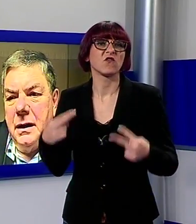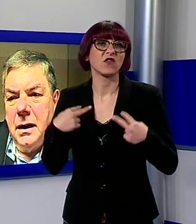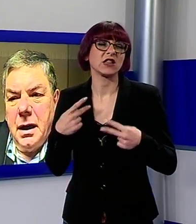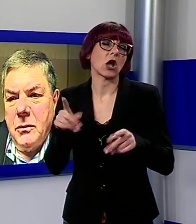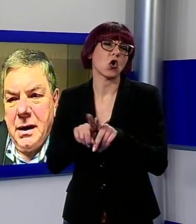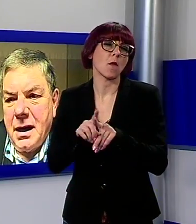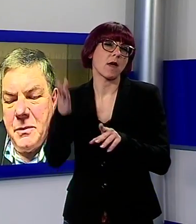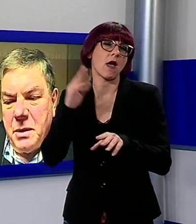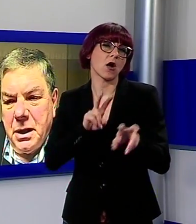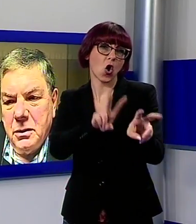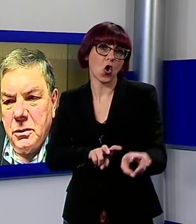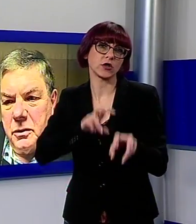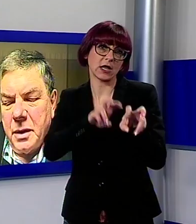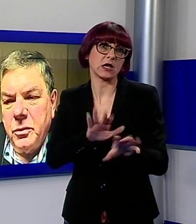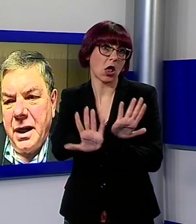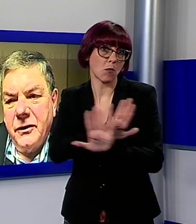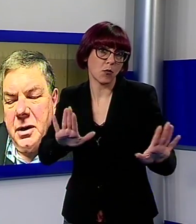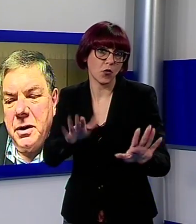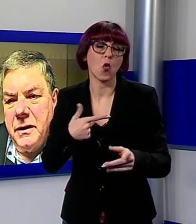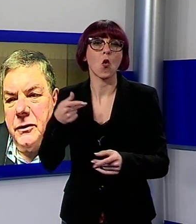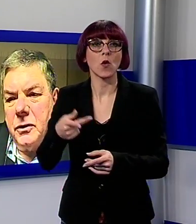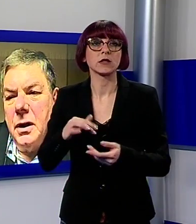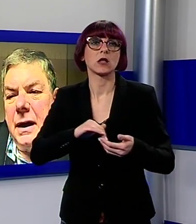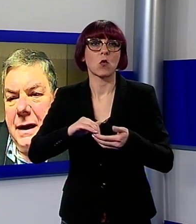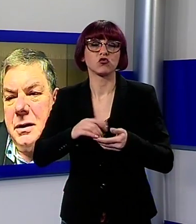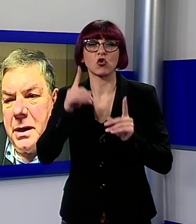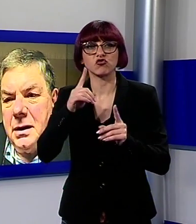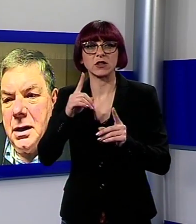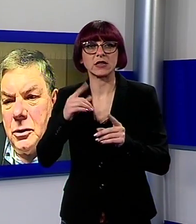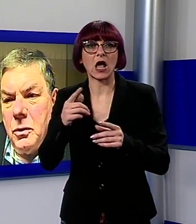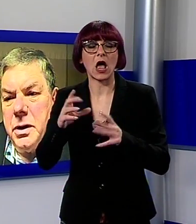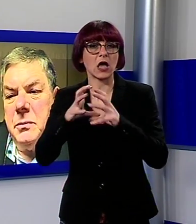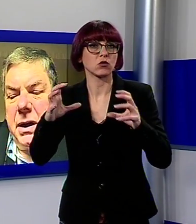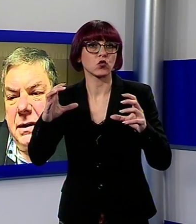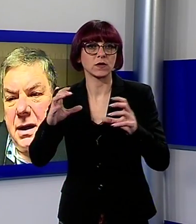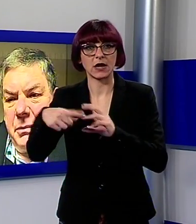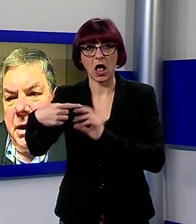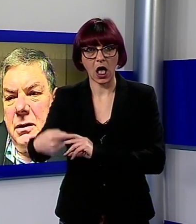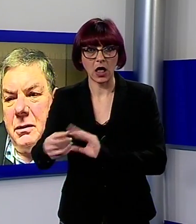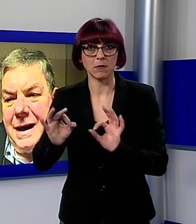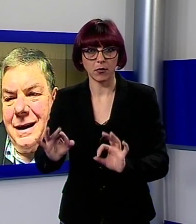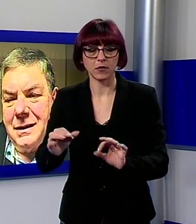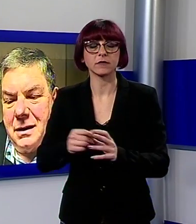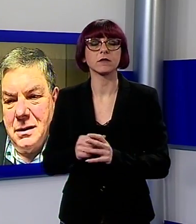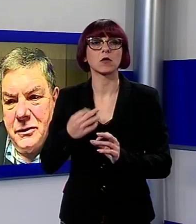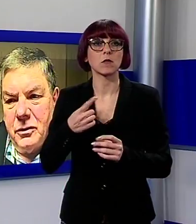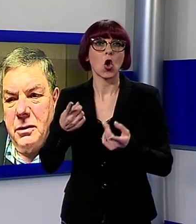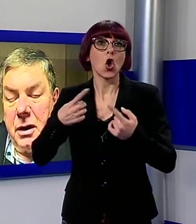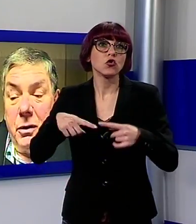e qualche cambiamento dovrà pure essere previsto, altrimenti noi, per attaccamento alla tradizione con